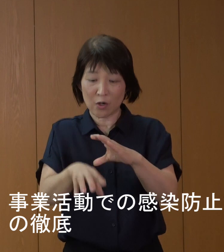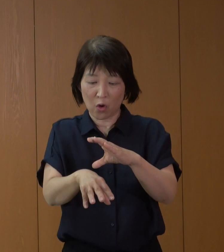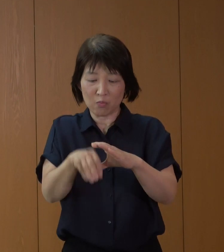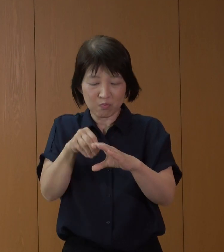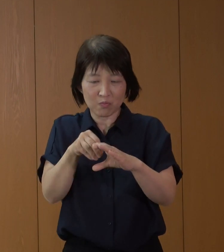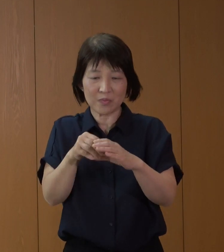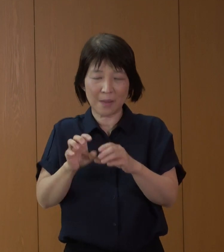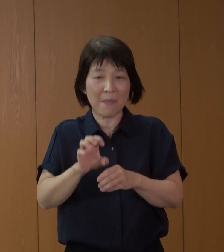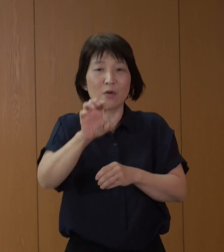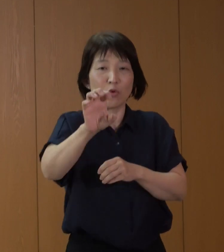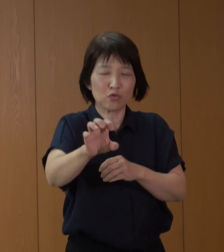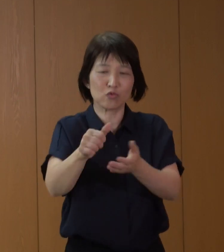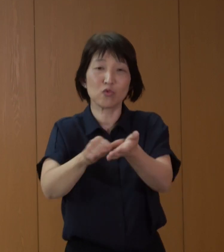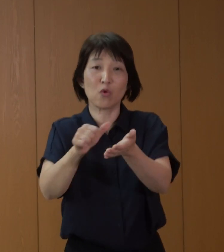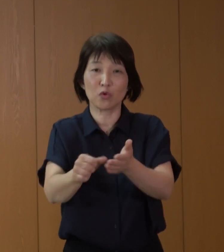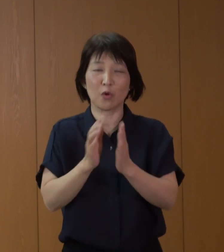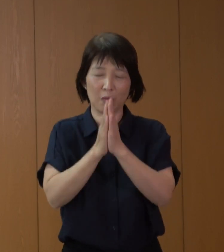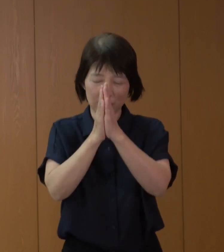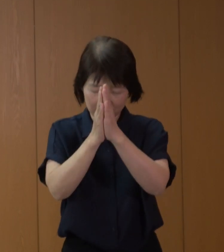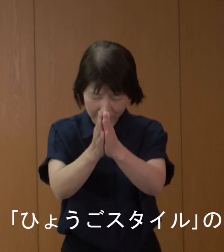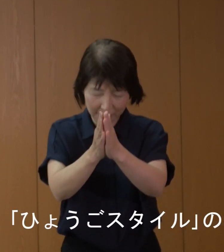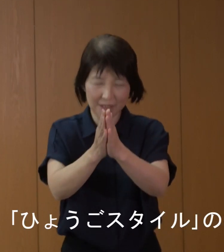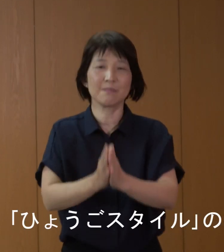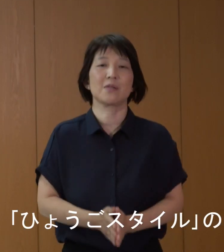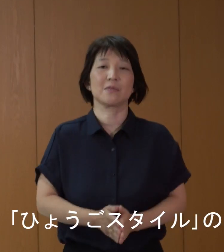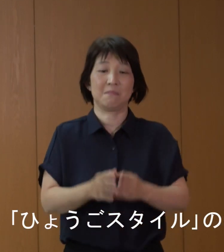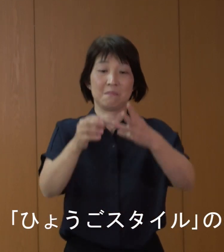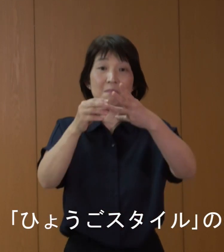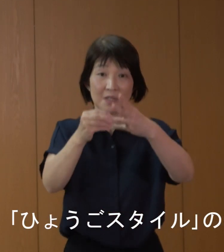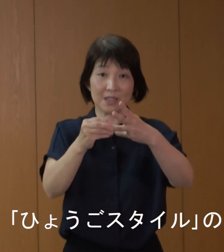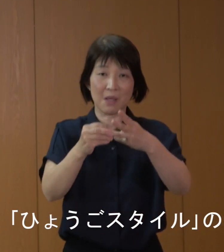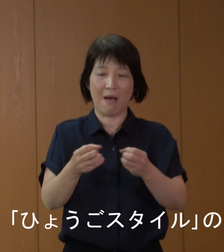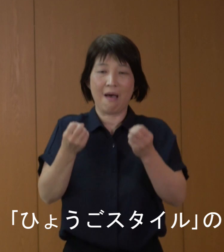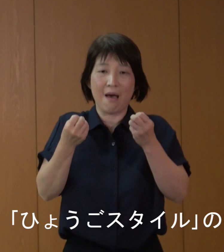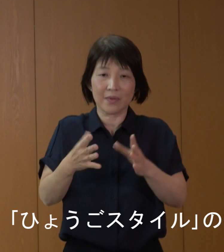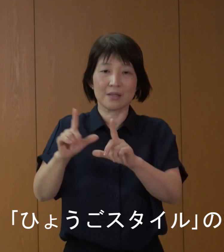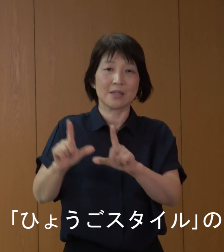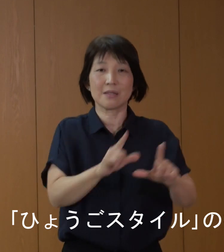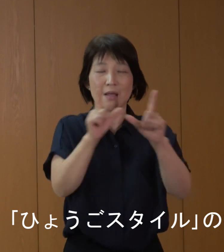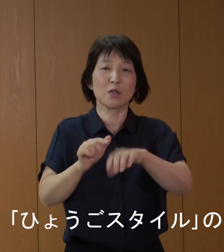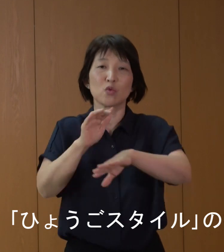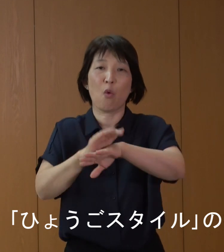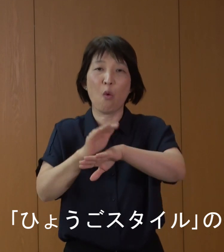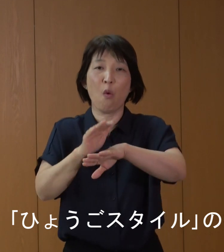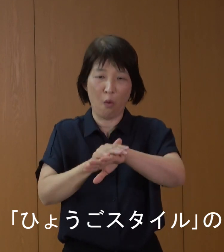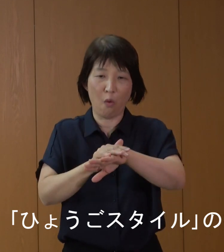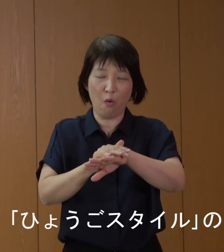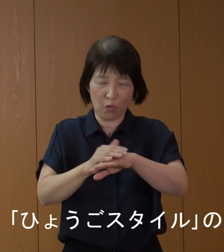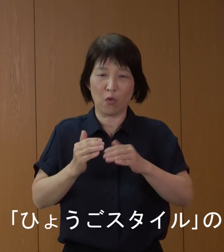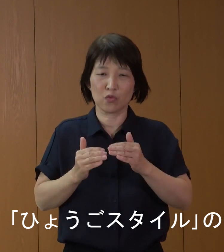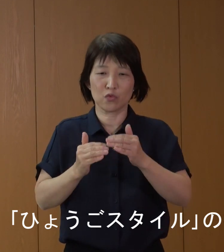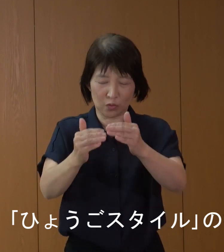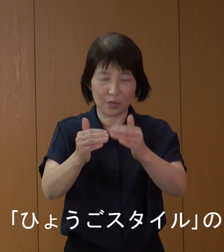願いします。第3点は、兵庫の新たな生活様式、兵庫スタイルの推進です